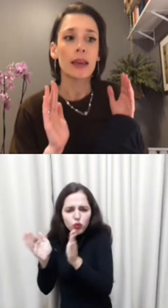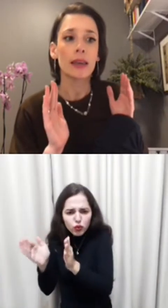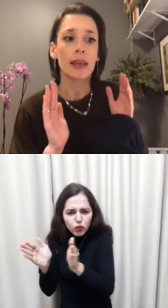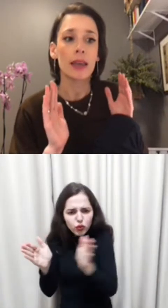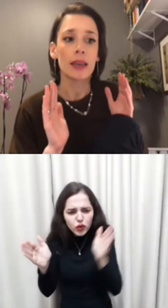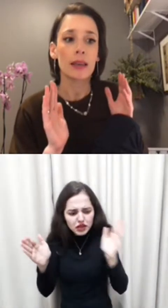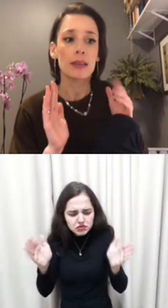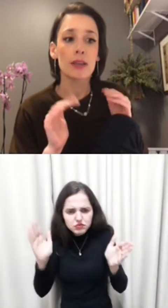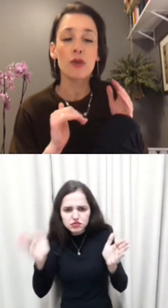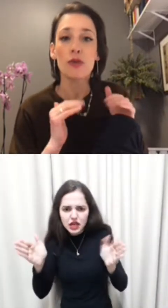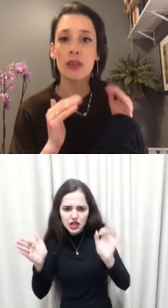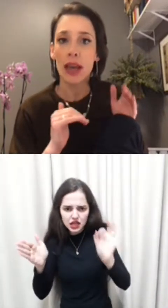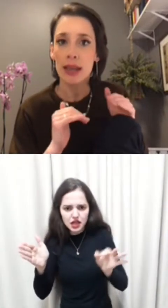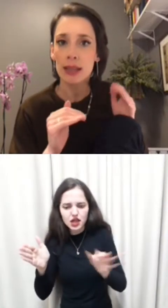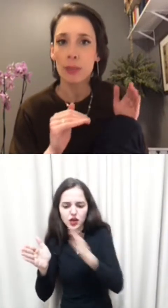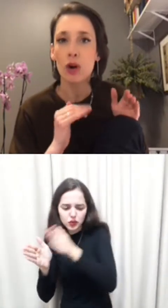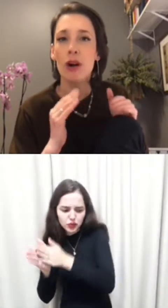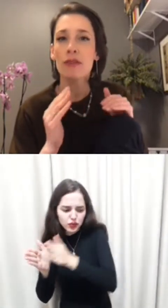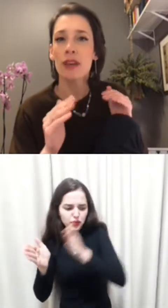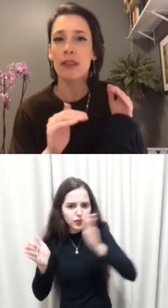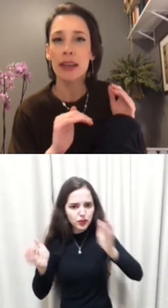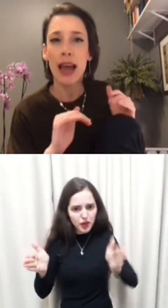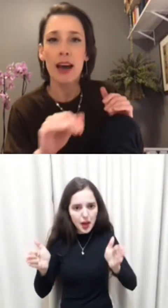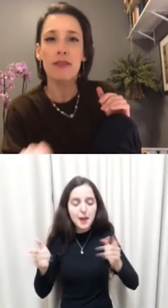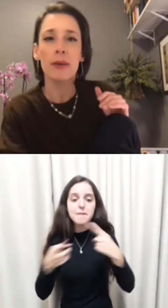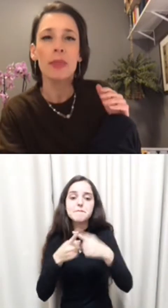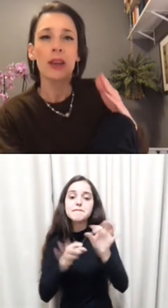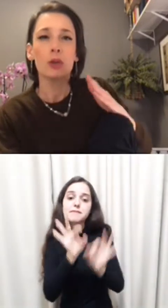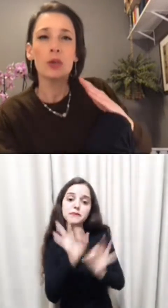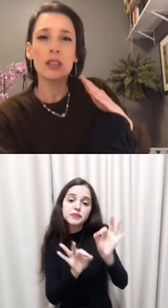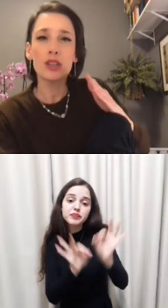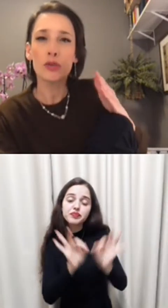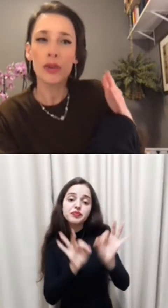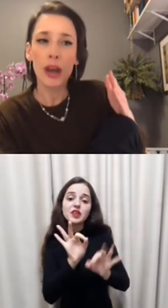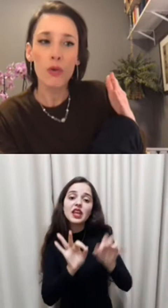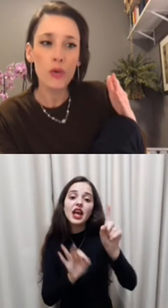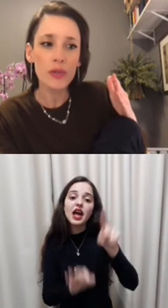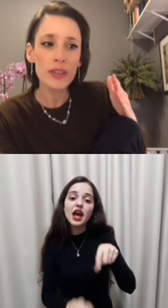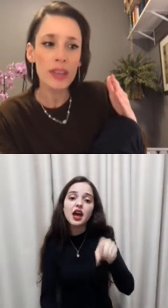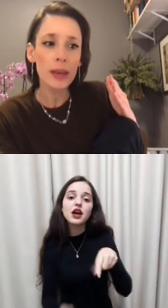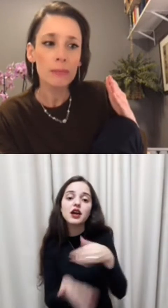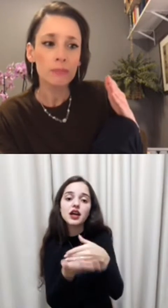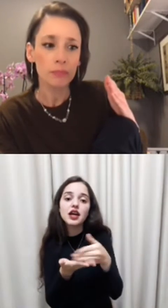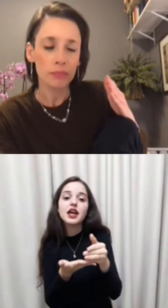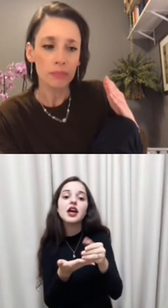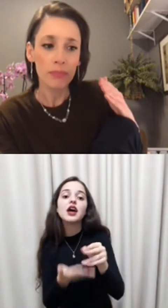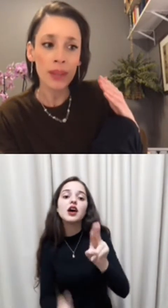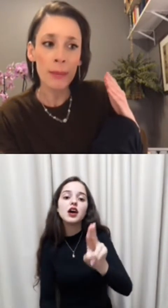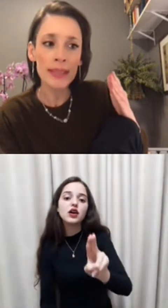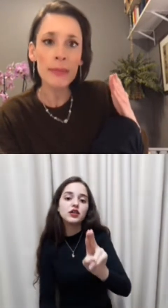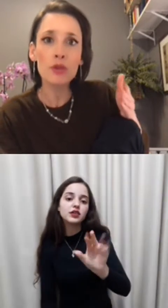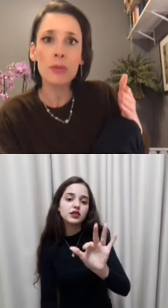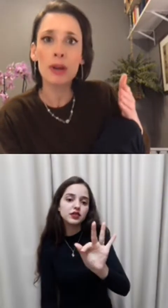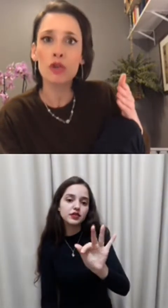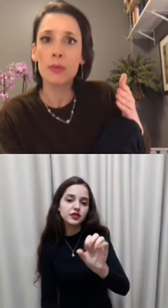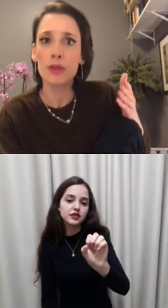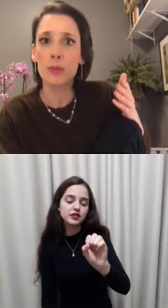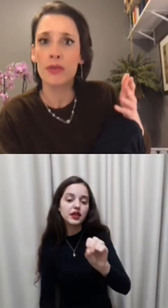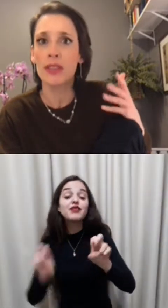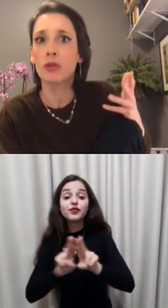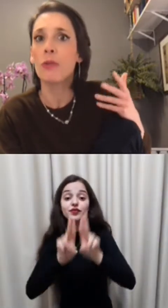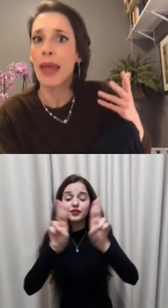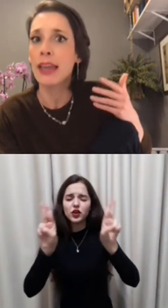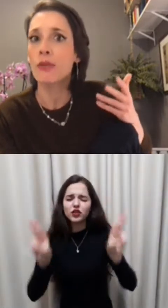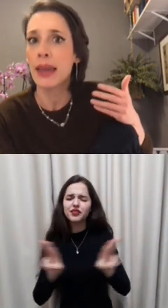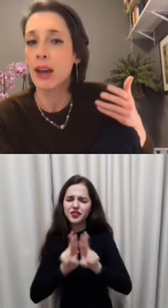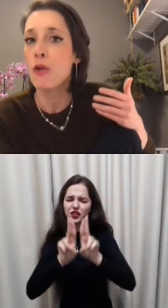Quem desenvolvia essa prova e avaliava, no início foi a UFSC, mas sempre sob a supervisão